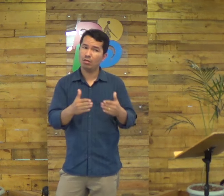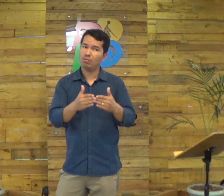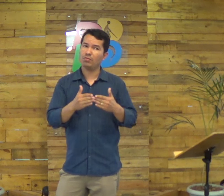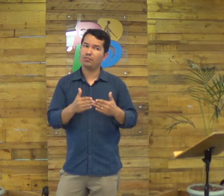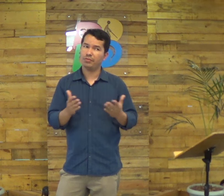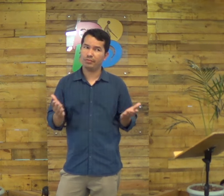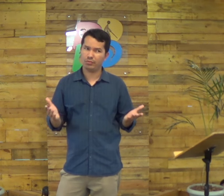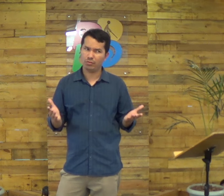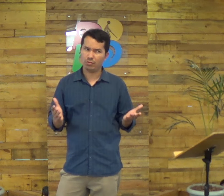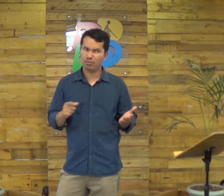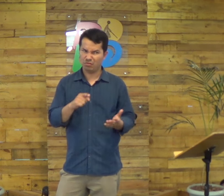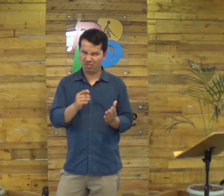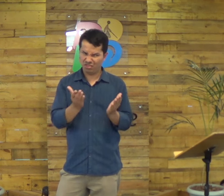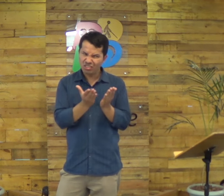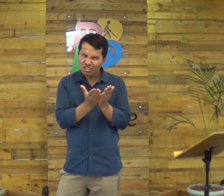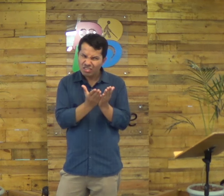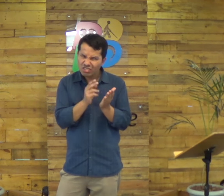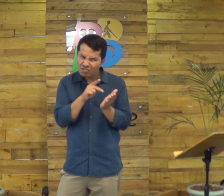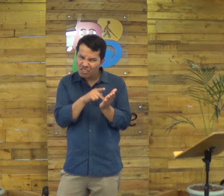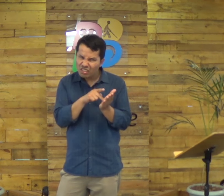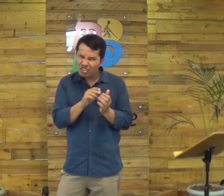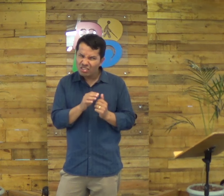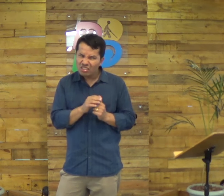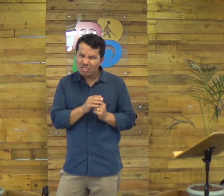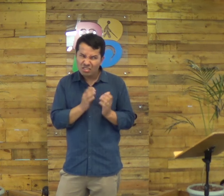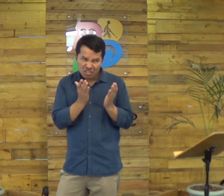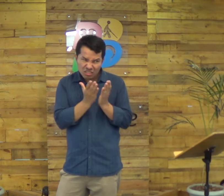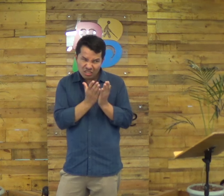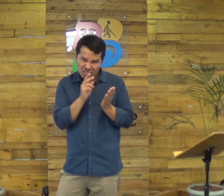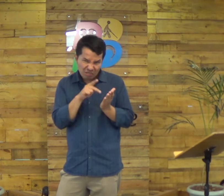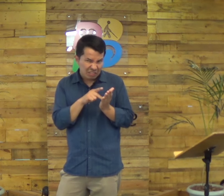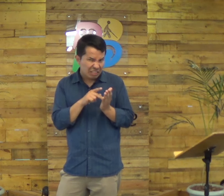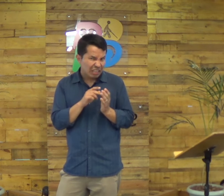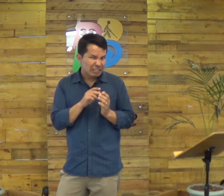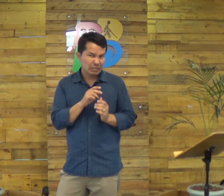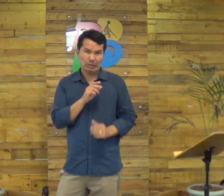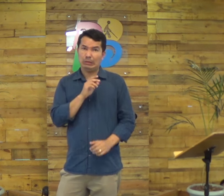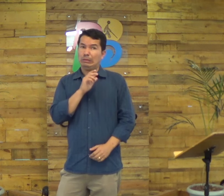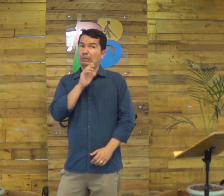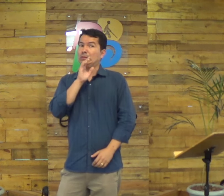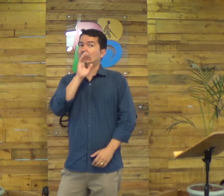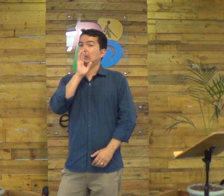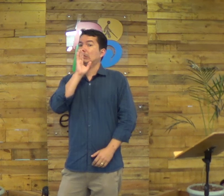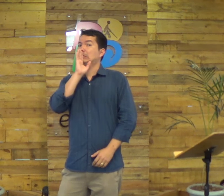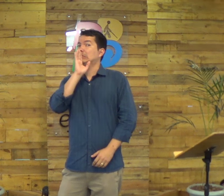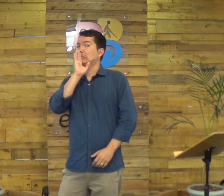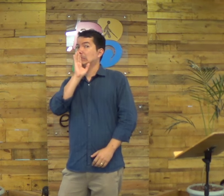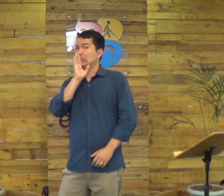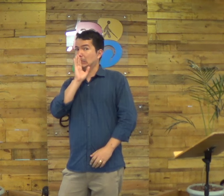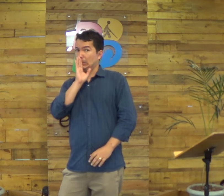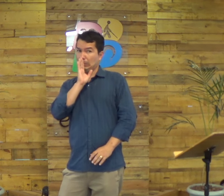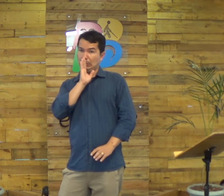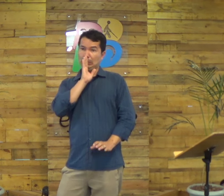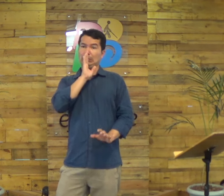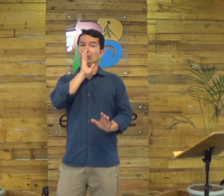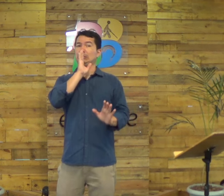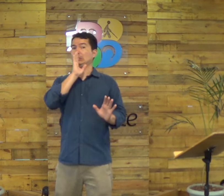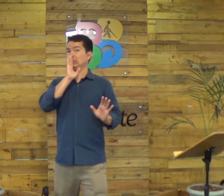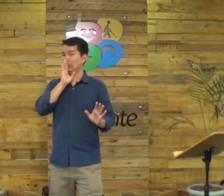não vai ajudar, é bom, nada, né, sabe que você é cristão, de verdade, não sei, mas não é, não sei,